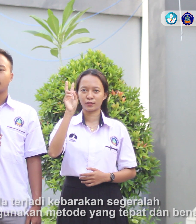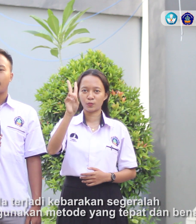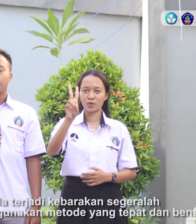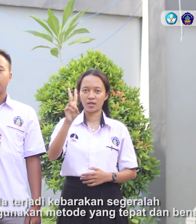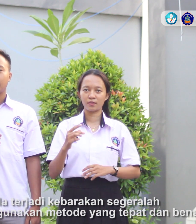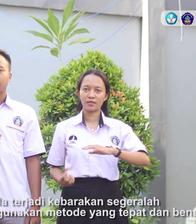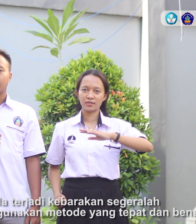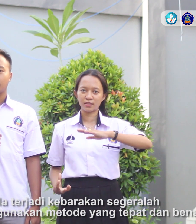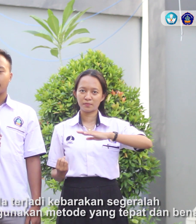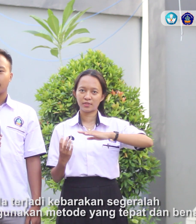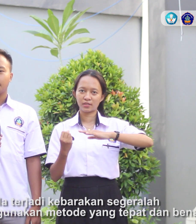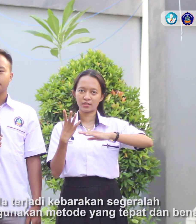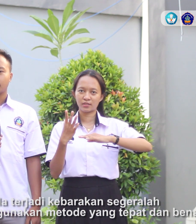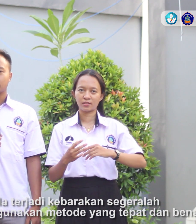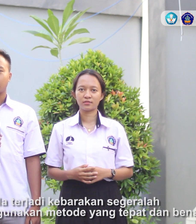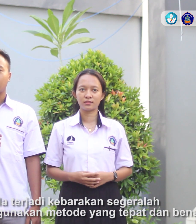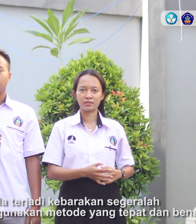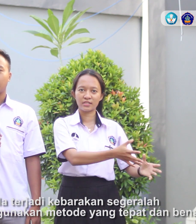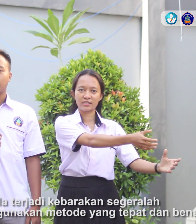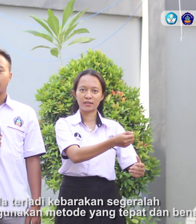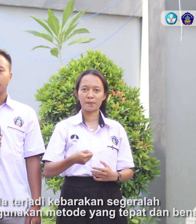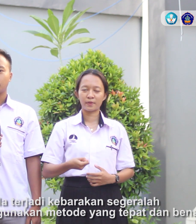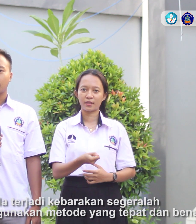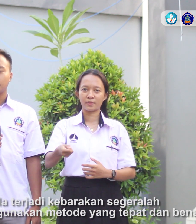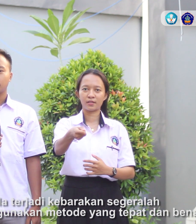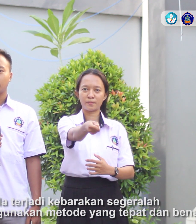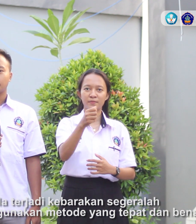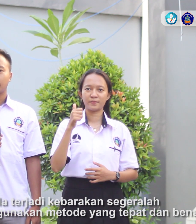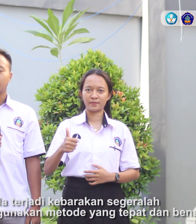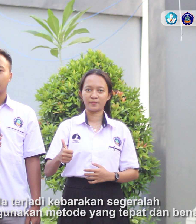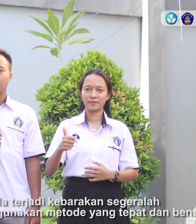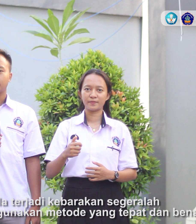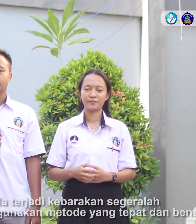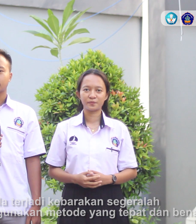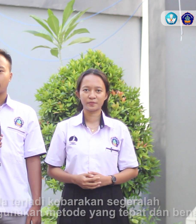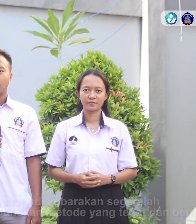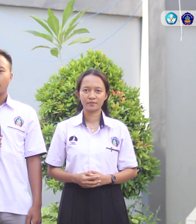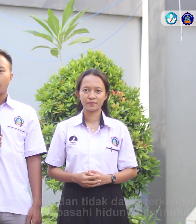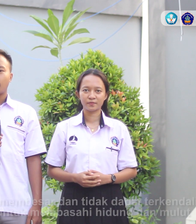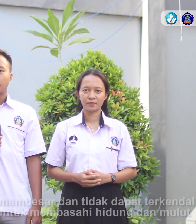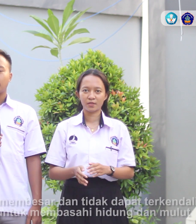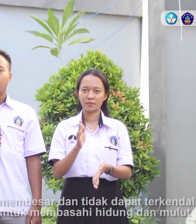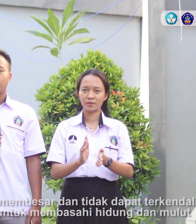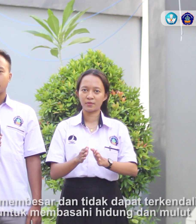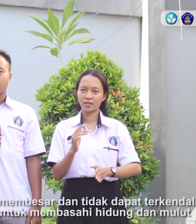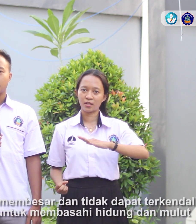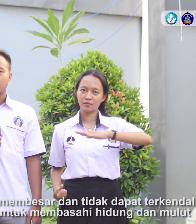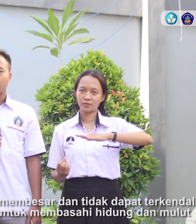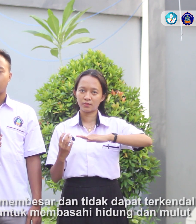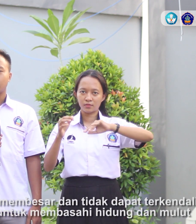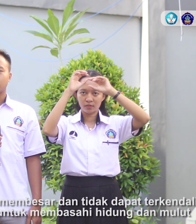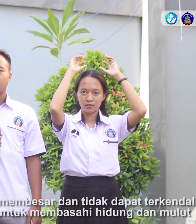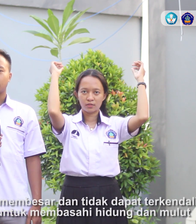Kedua, apabila terjadi kebakaran, segeralah padamkan api menggunakan metode yang tepat dan benar. Apabila api